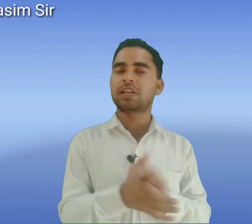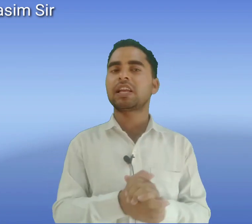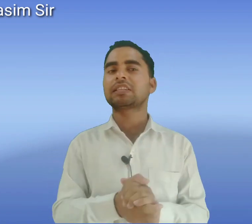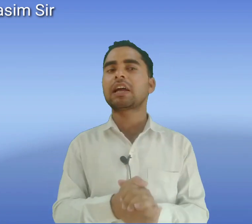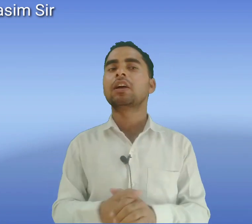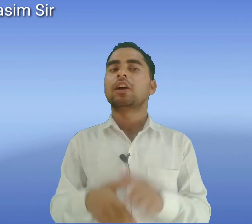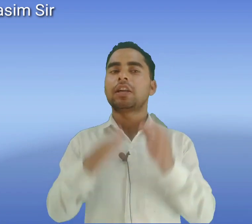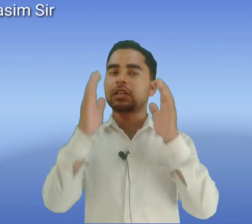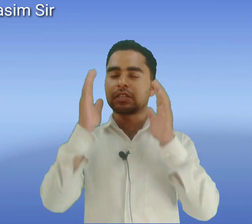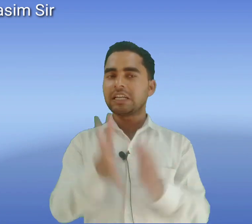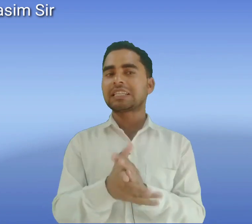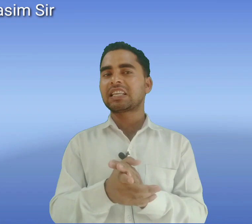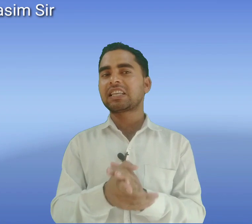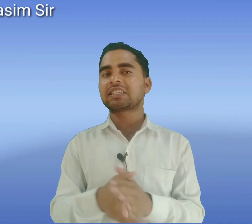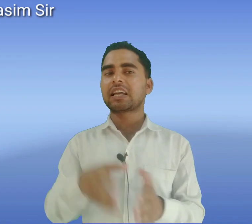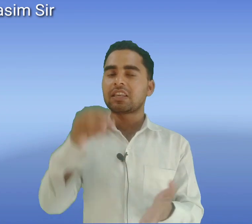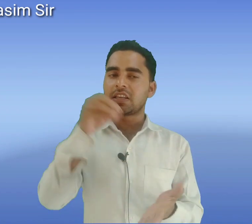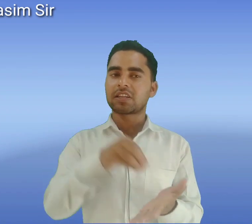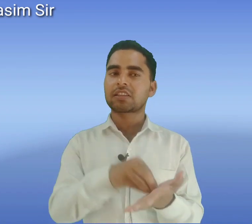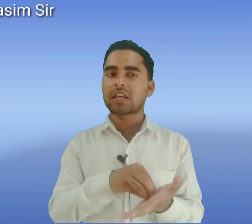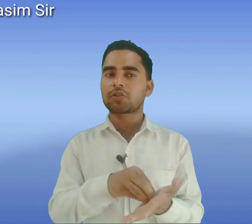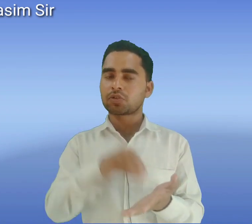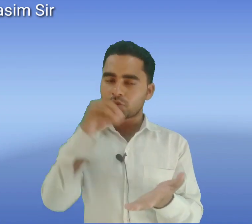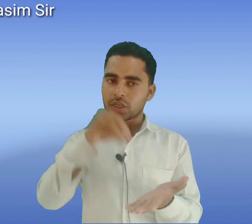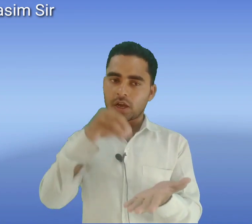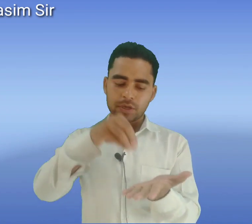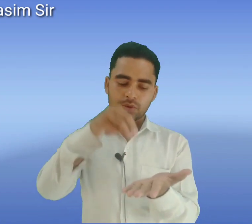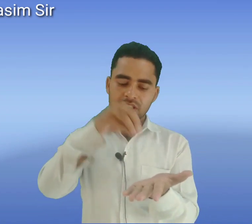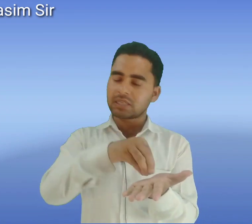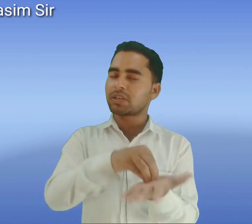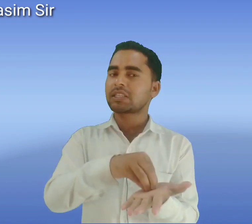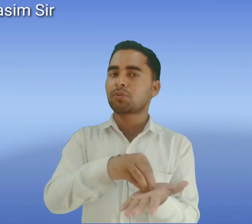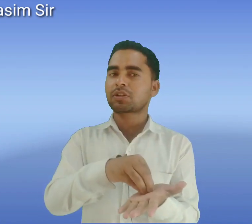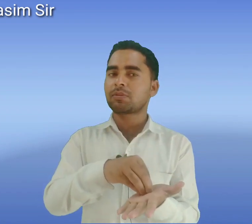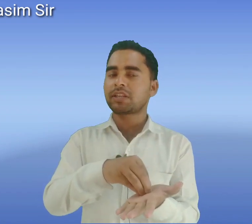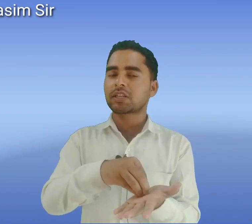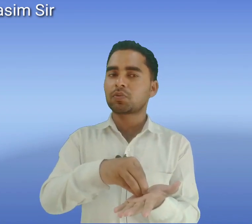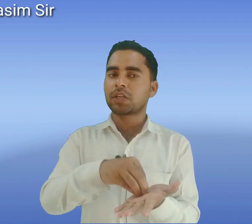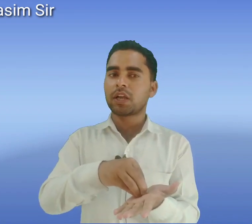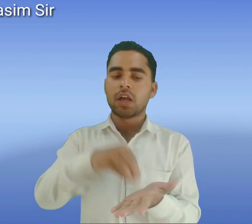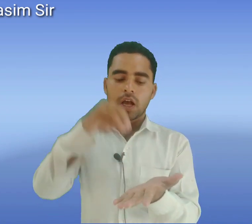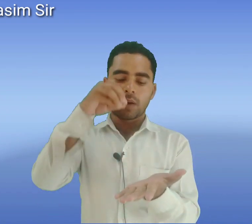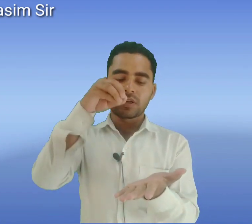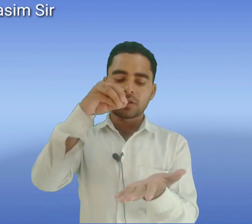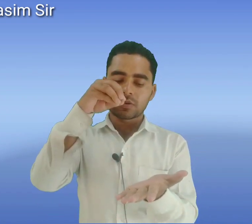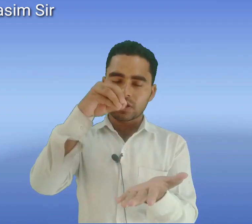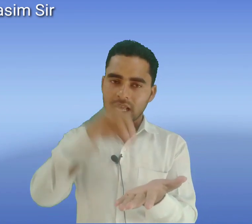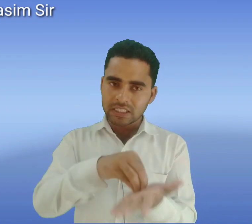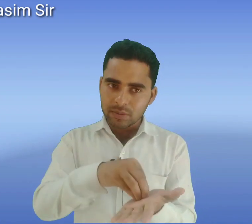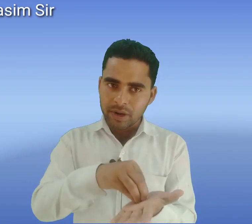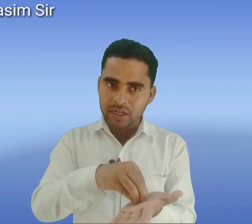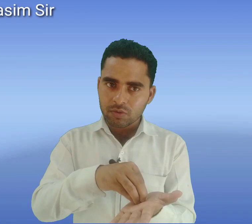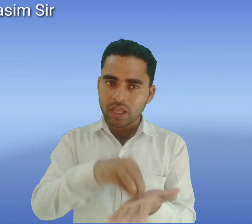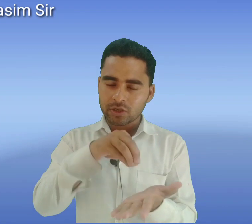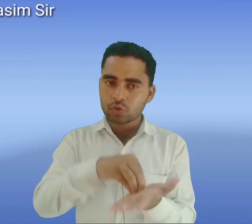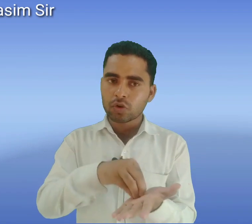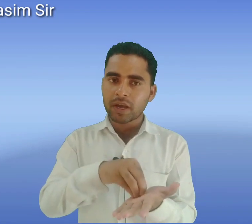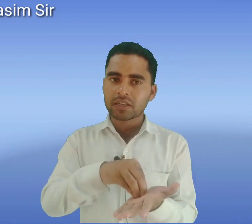जब भी लिया जाए एक डेट दे दिया जाए कि इतना तारीख को क्योंकि अभी तो यह सीबीएसई बोर्ड की बैठक हुई है अभी राज्य में बैठक का आयोजन को